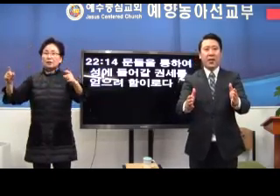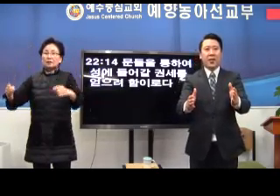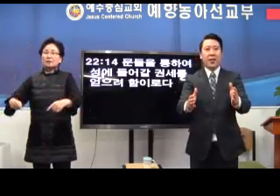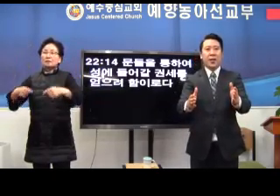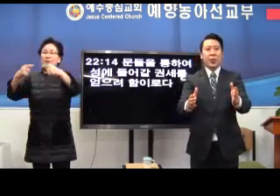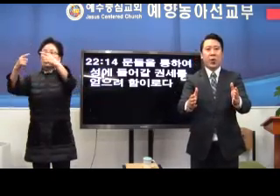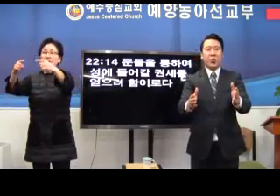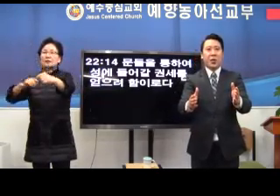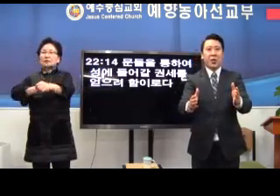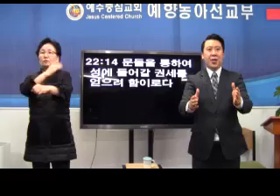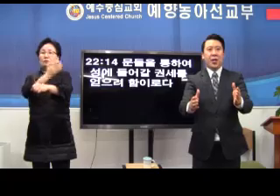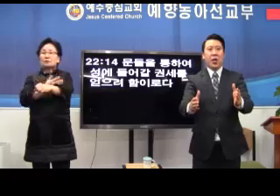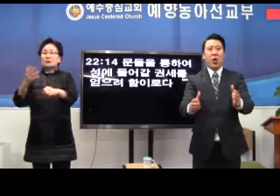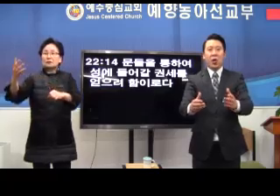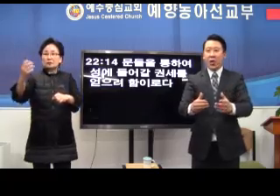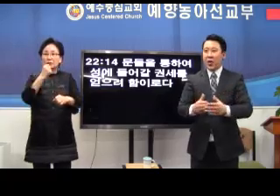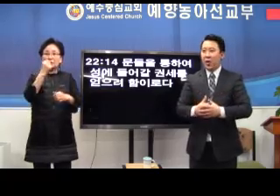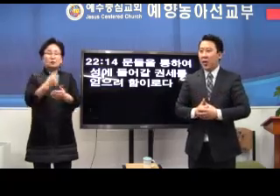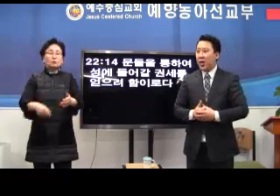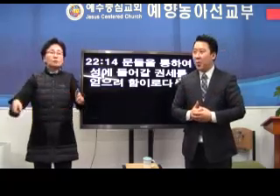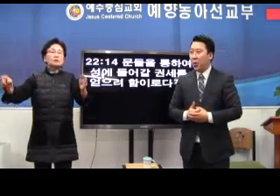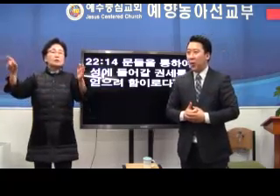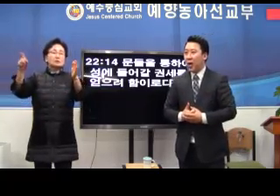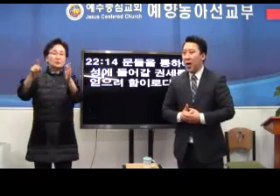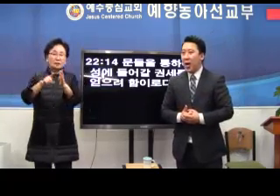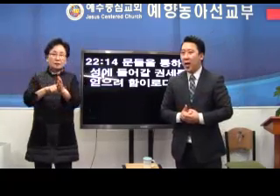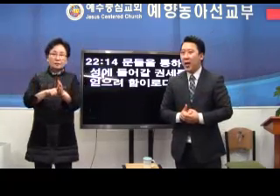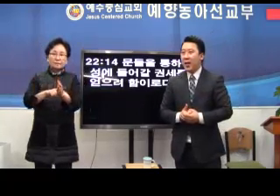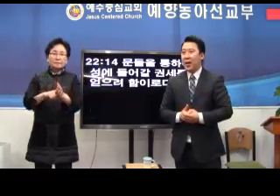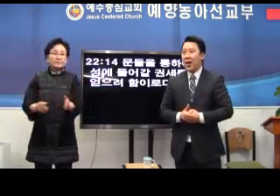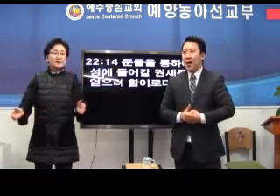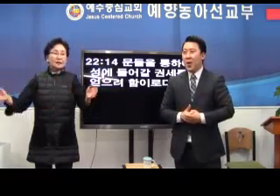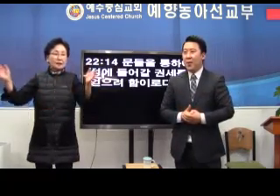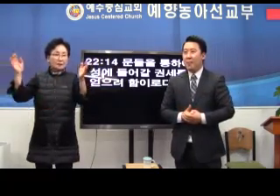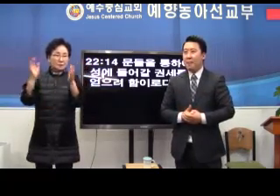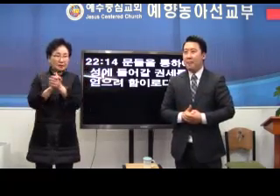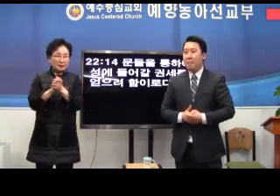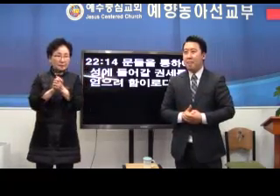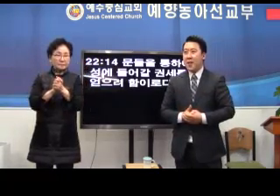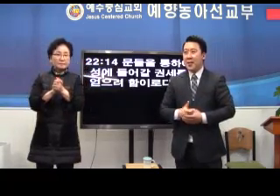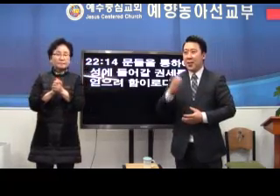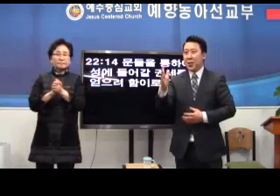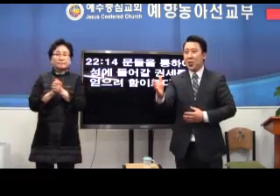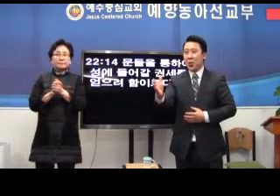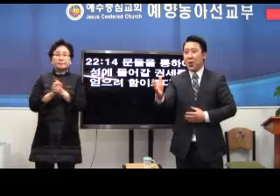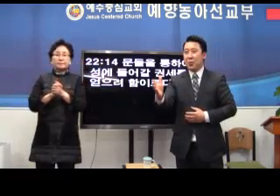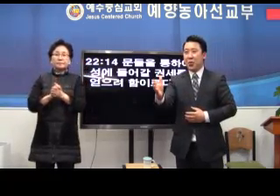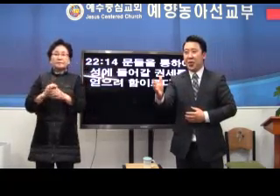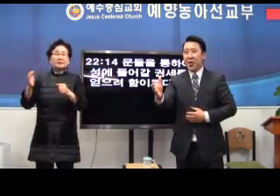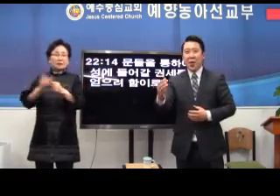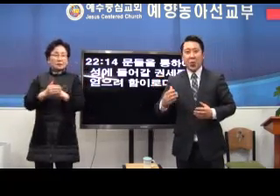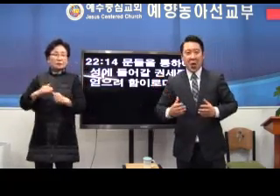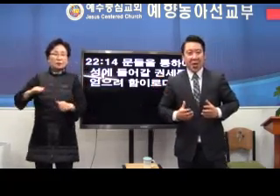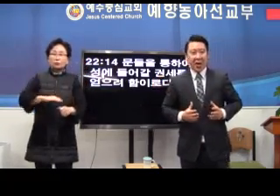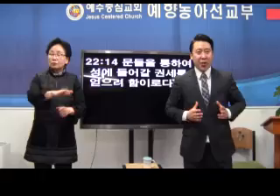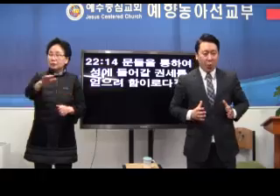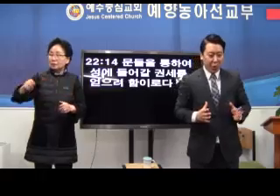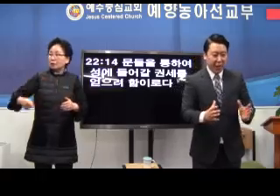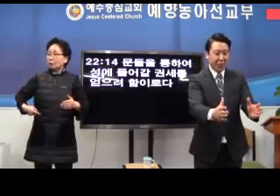들어갈 권세를 얻으려 함이로다. 아멘. 그래서 저와 여러분들이 회개하는 옳은